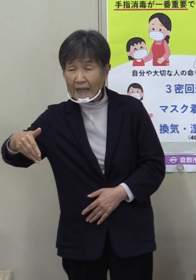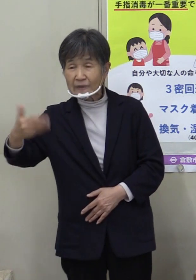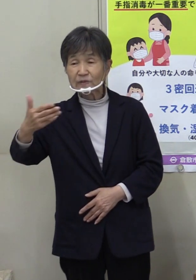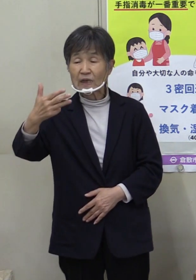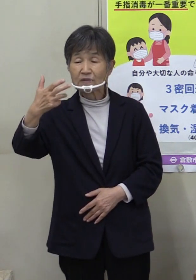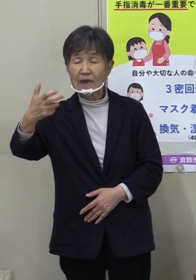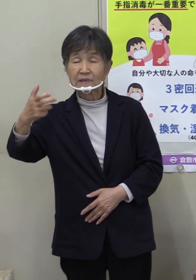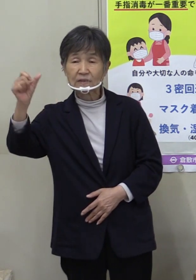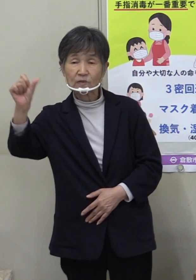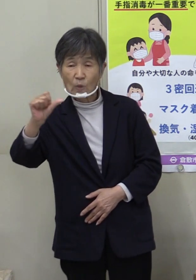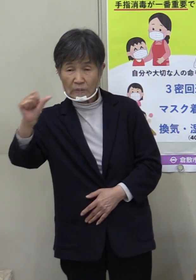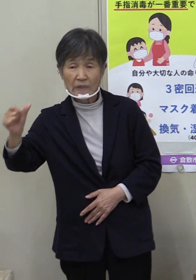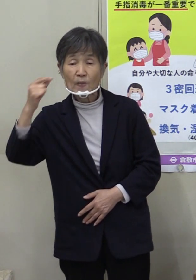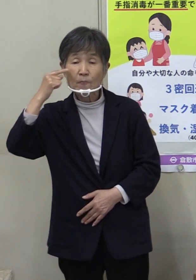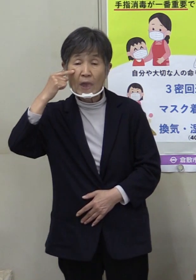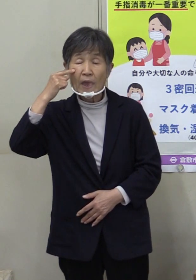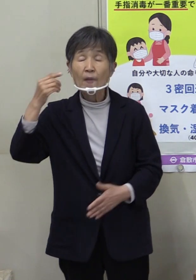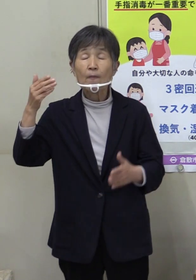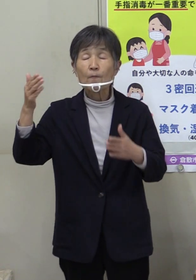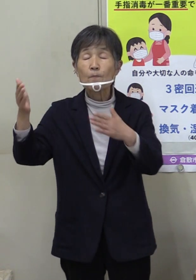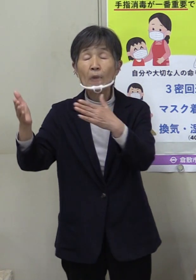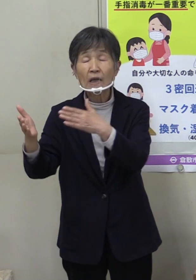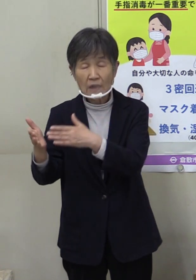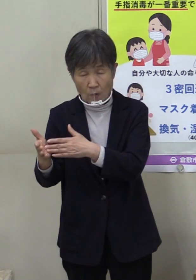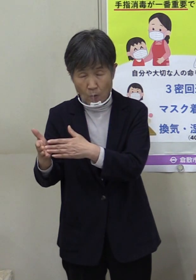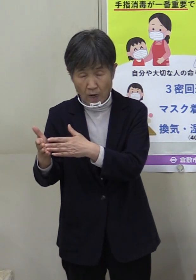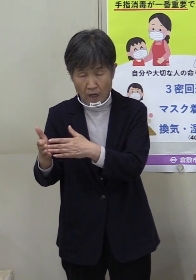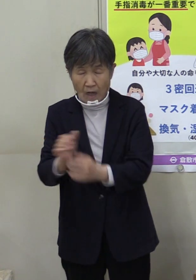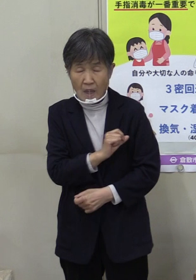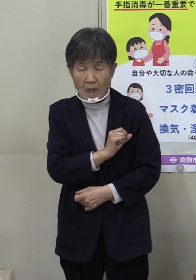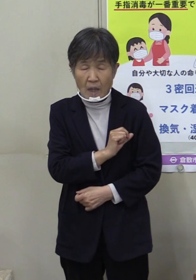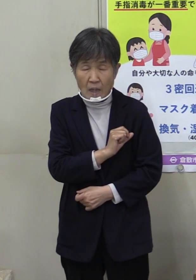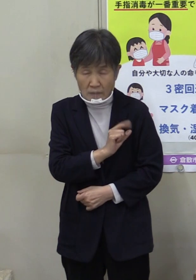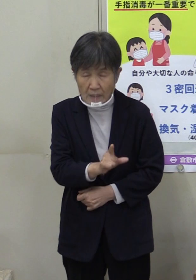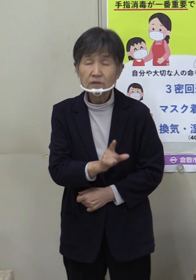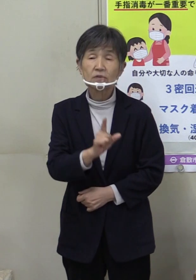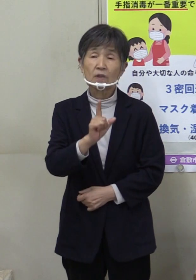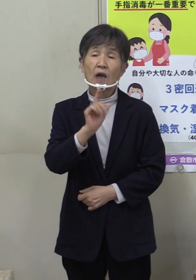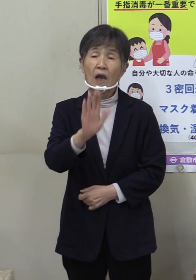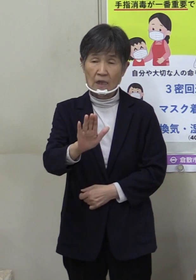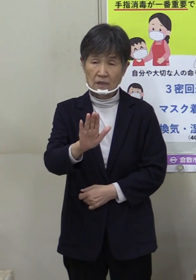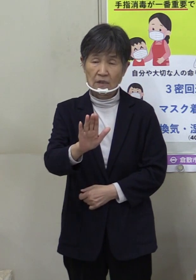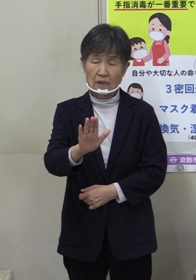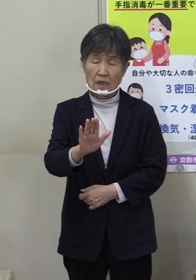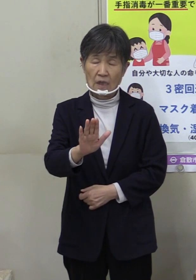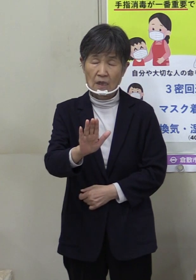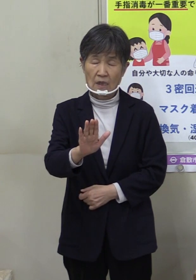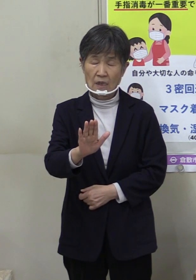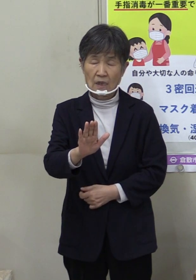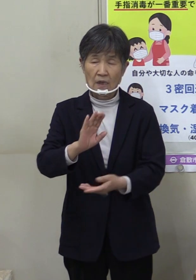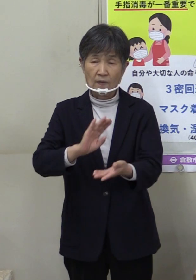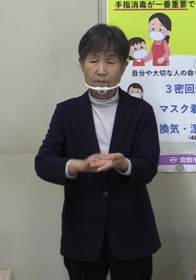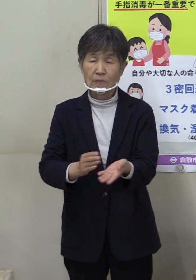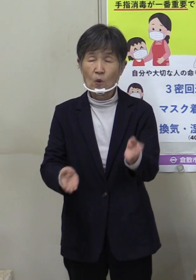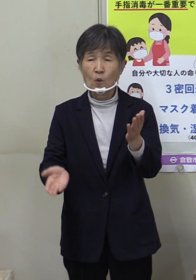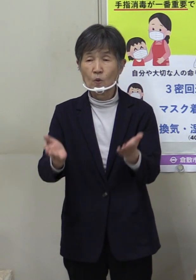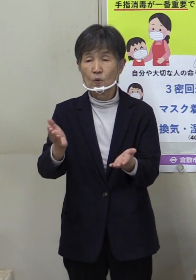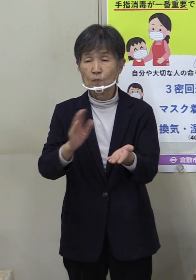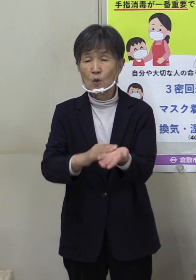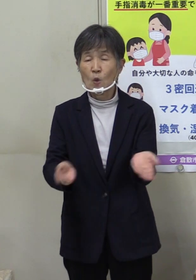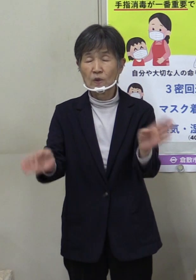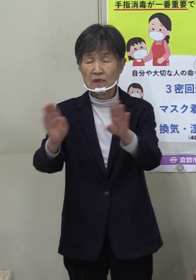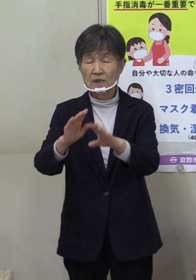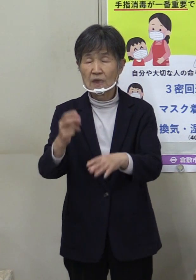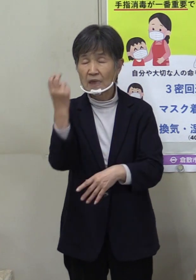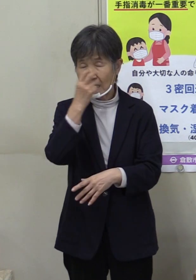985例目は発熱などの症状があり、医療機関で検査を